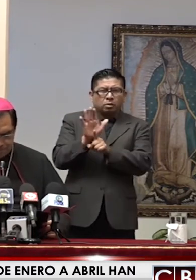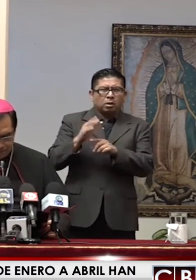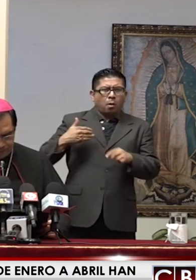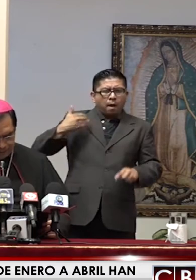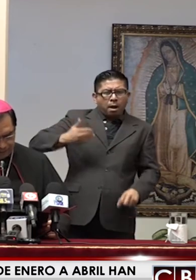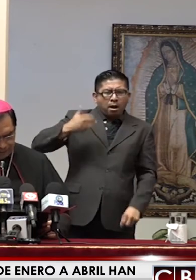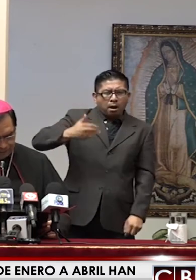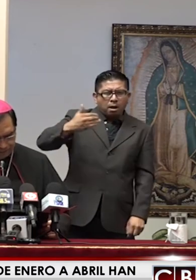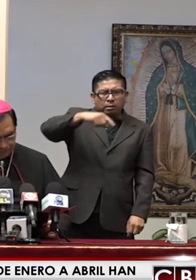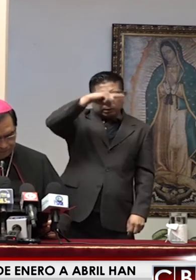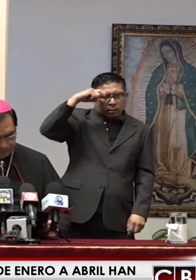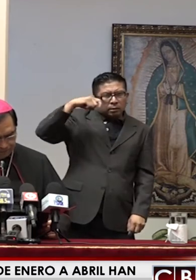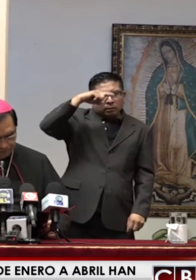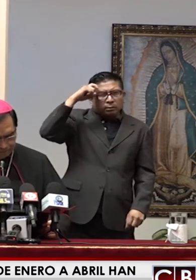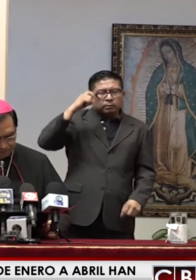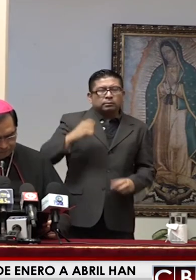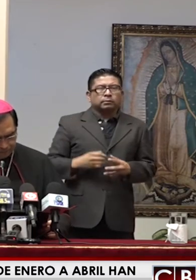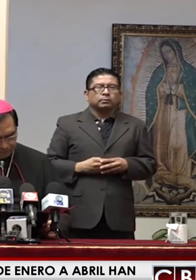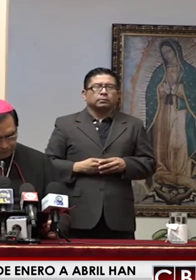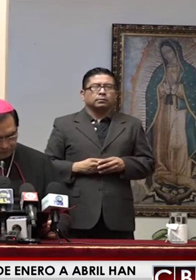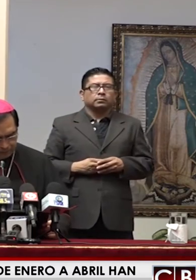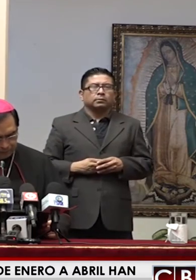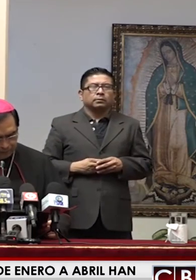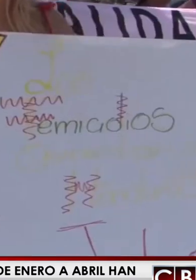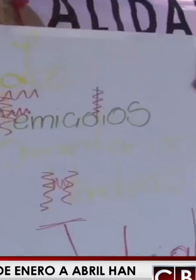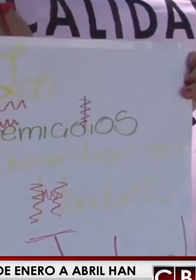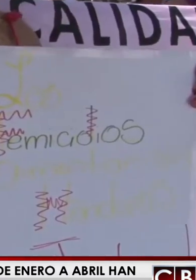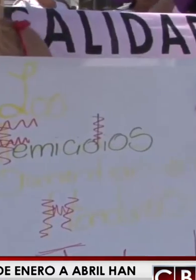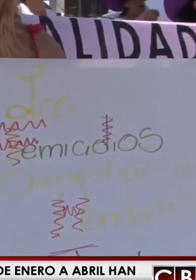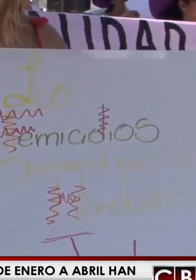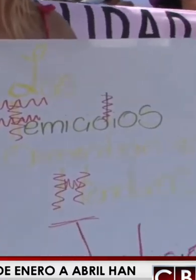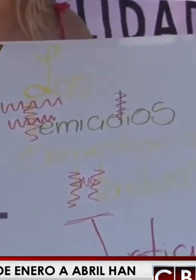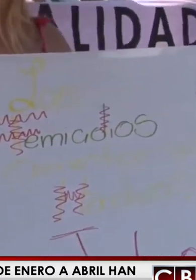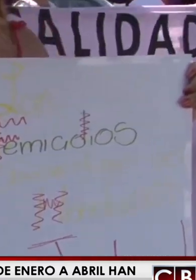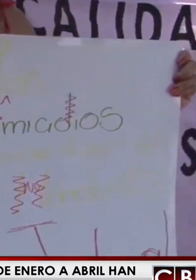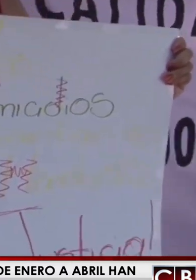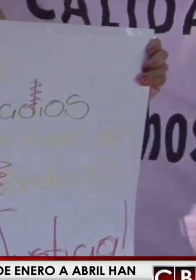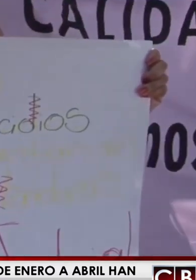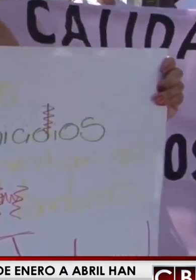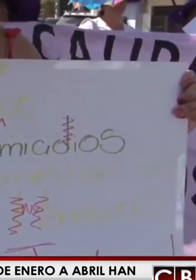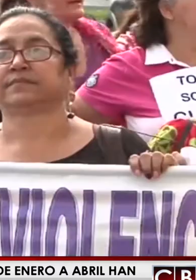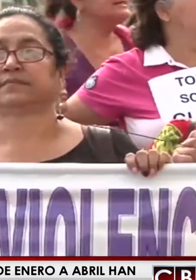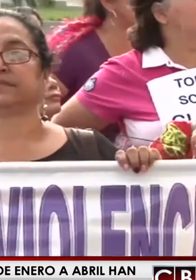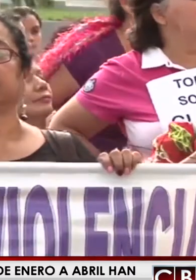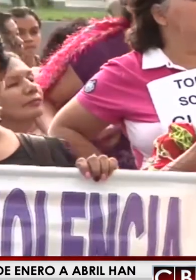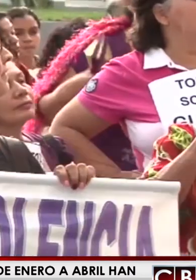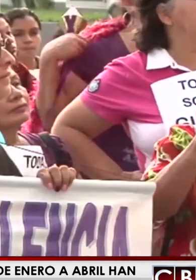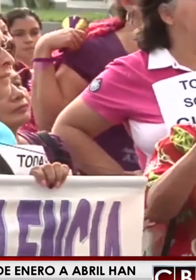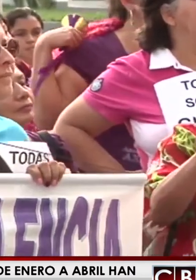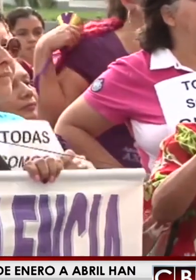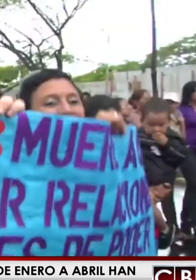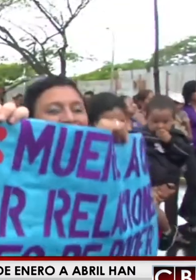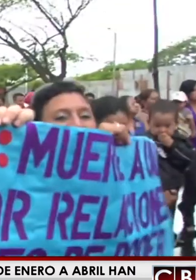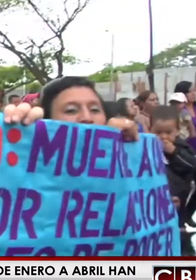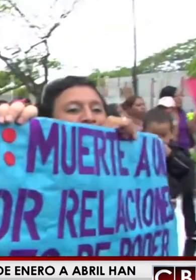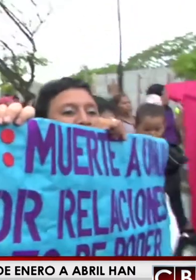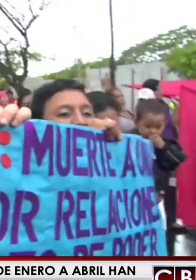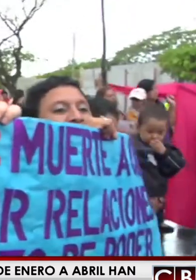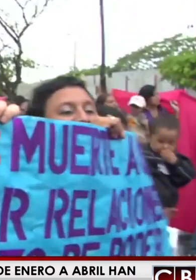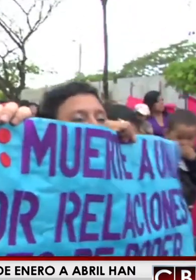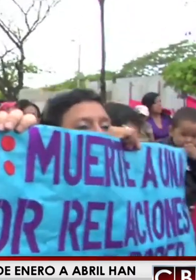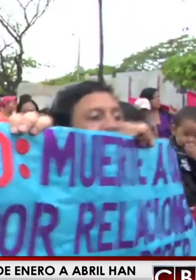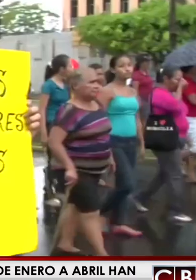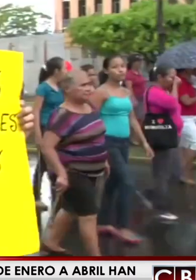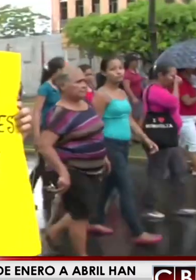mujeres asesinadas en el mismo período pero del 2017 año en que la cifra de muertes violentas de mujeres llegó a